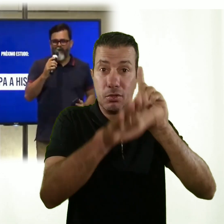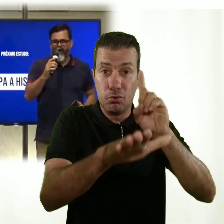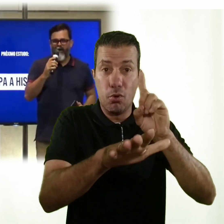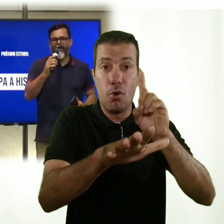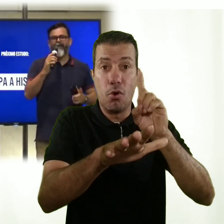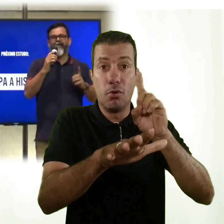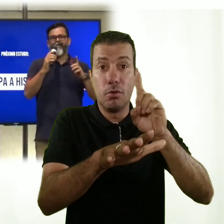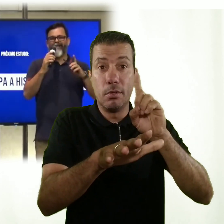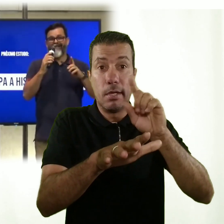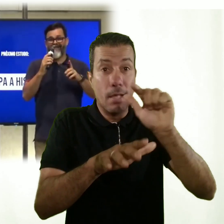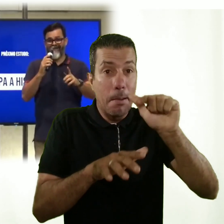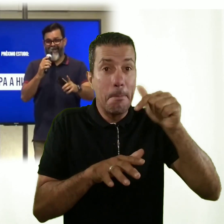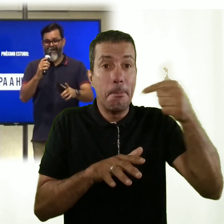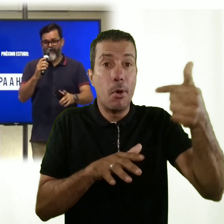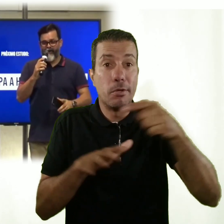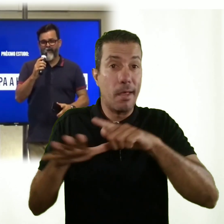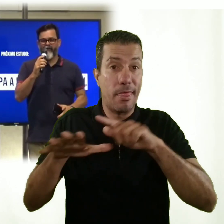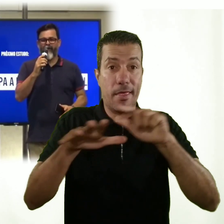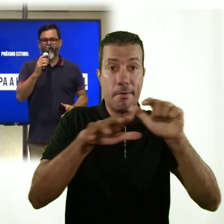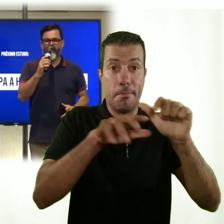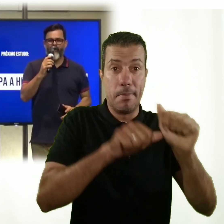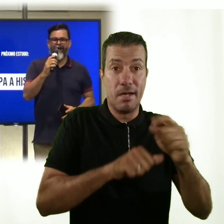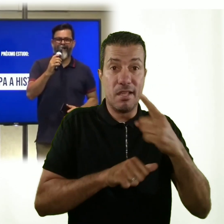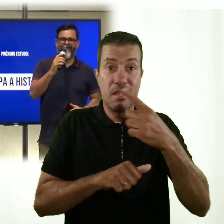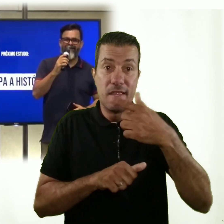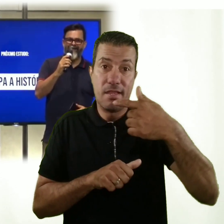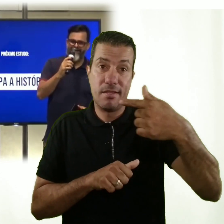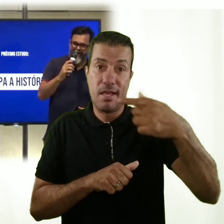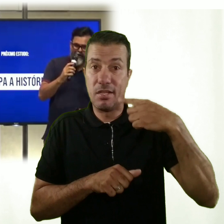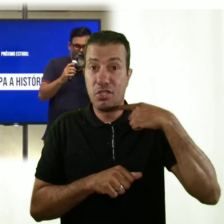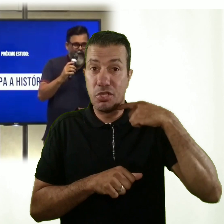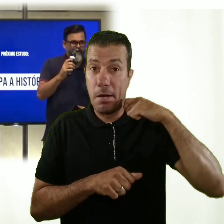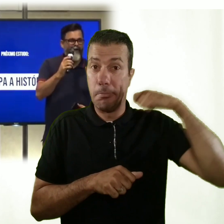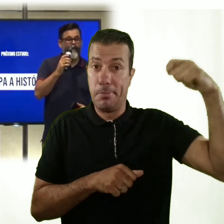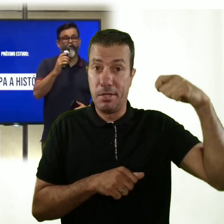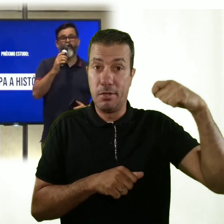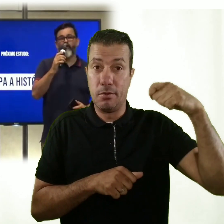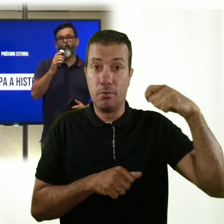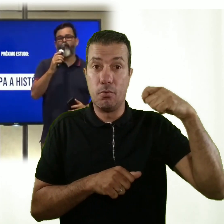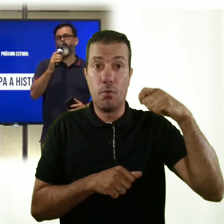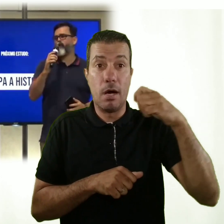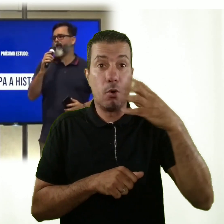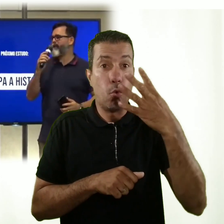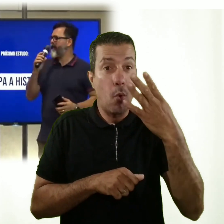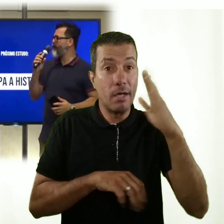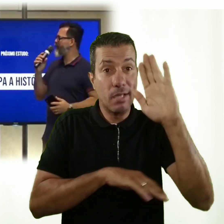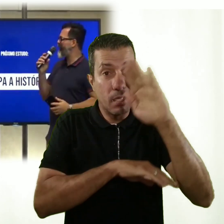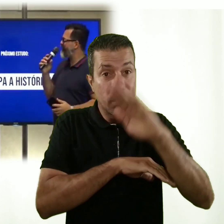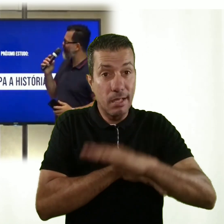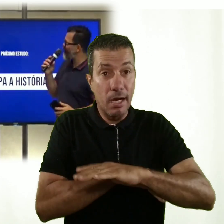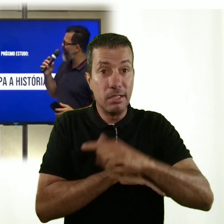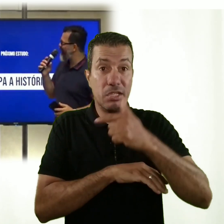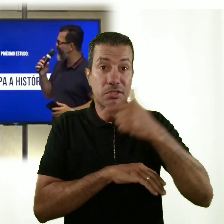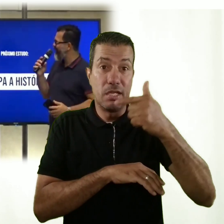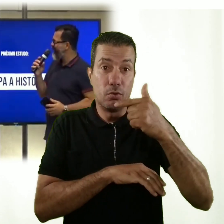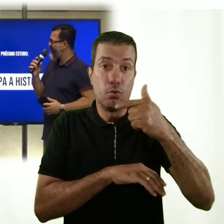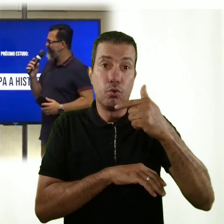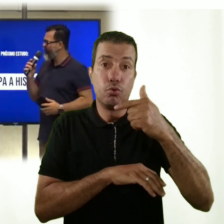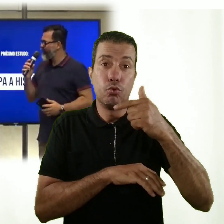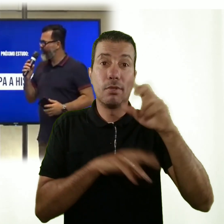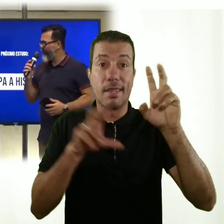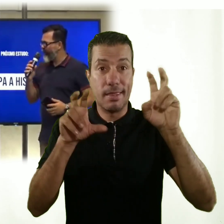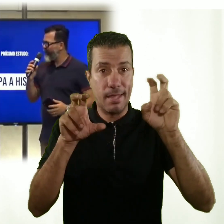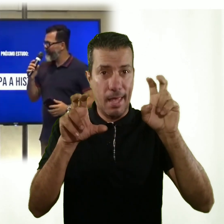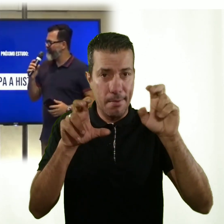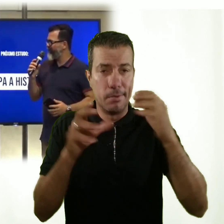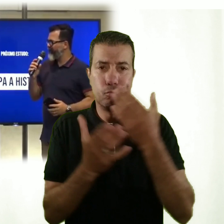na próxima semana, dia 17 de abril, às 16 horas, para o segundo capítulo, para a segunda aula